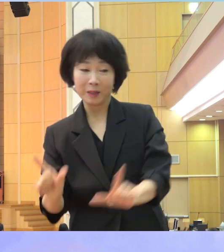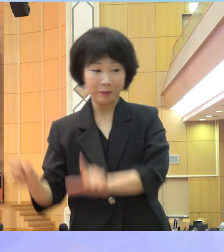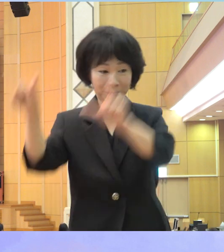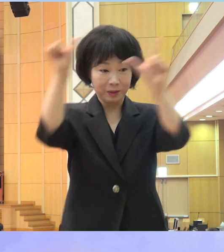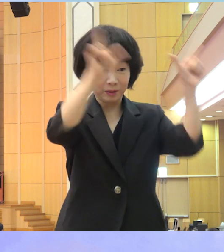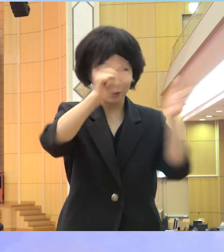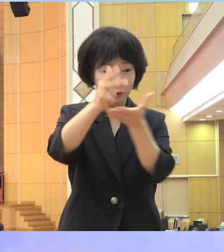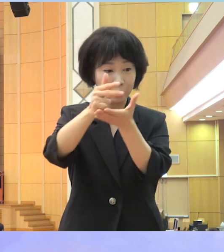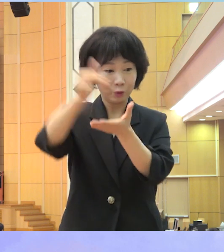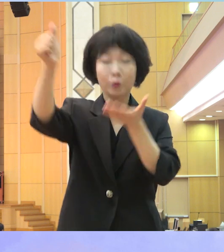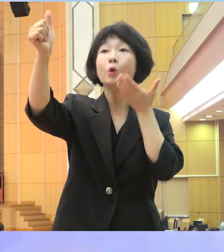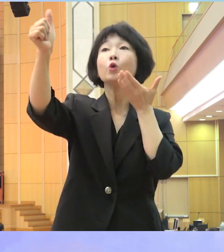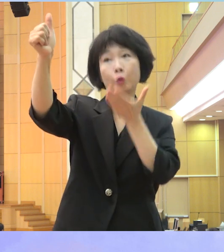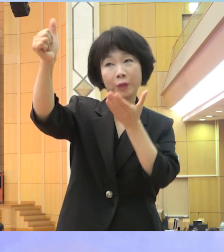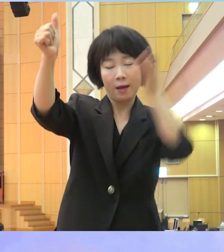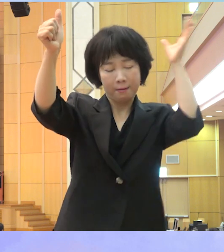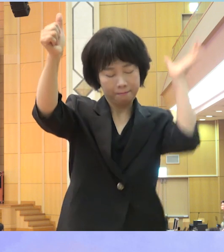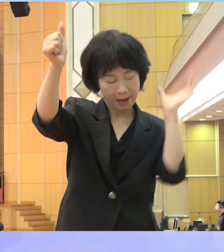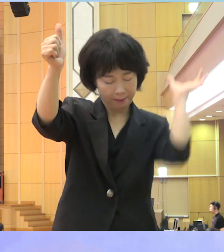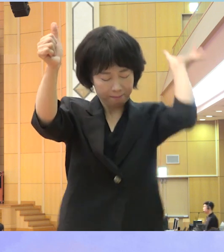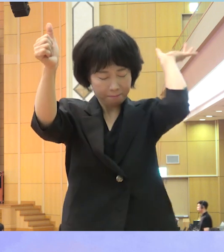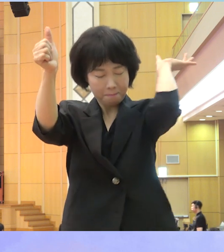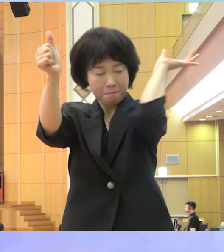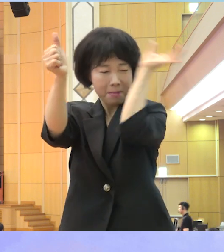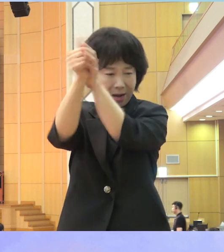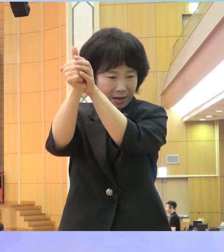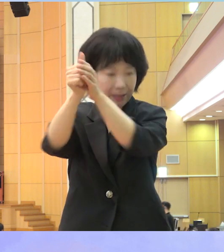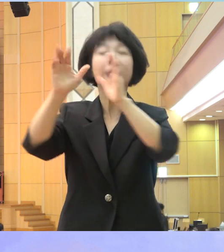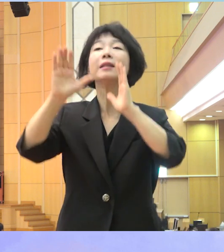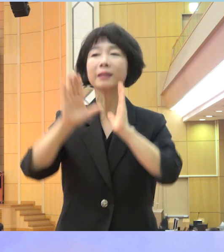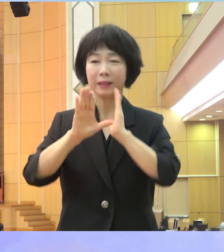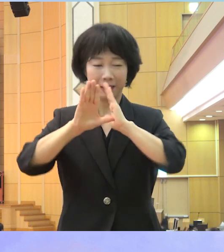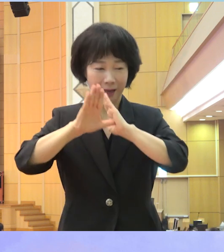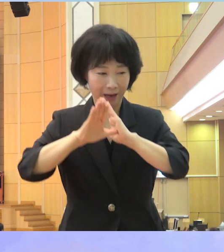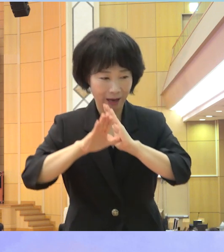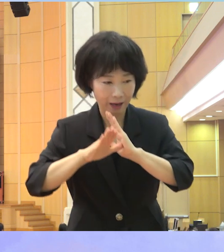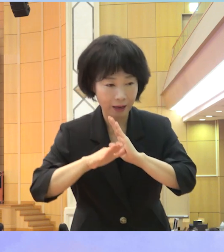나의 삶을 그분께 맡길 때